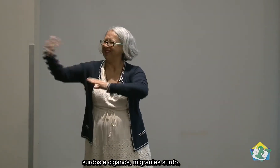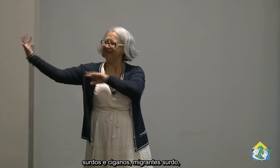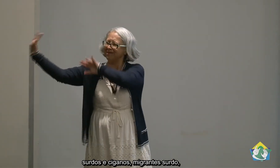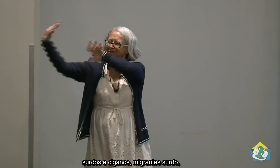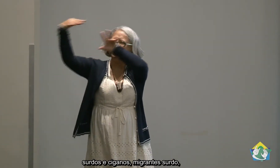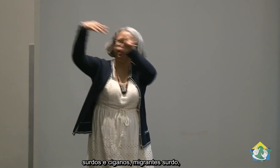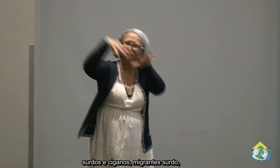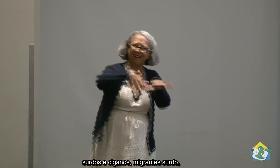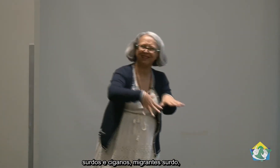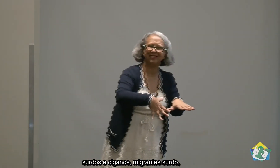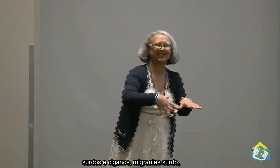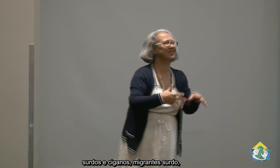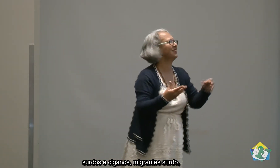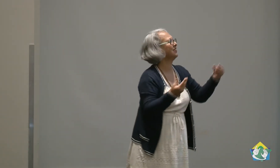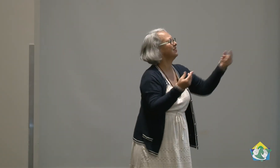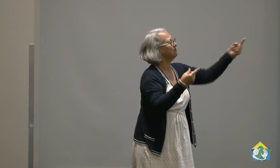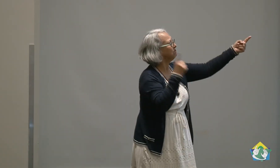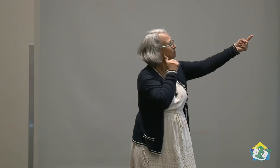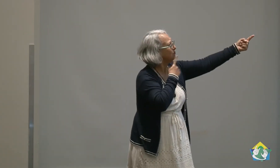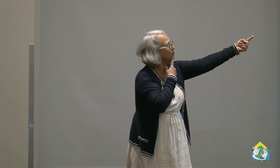migrantes surdos,